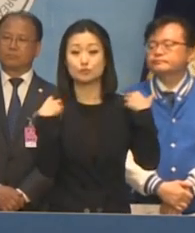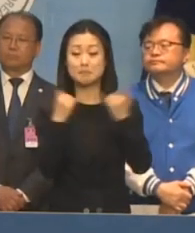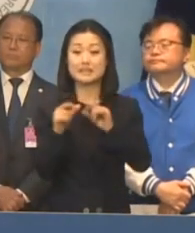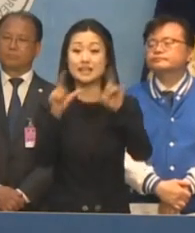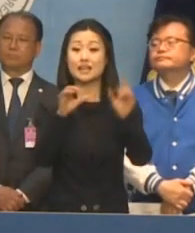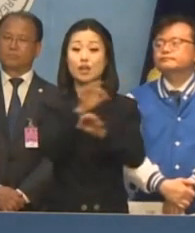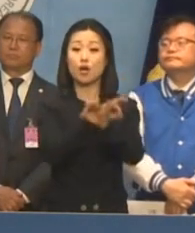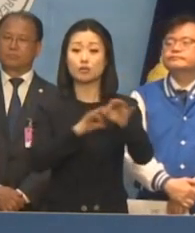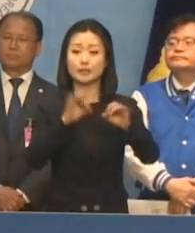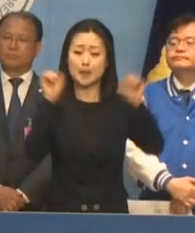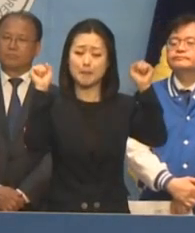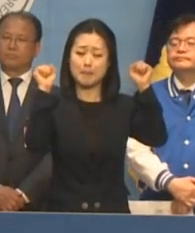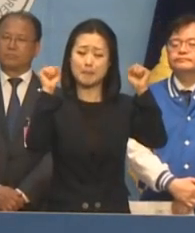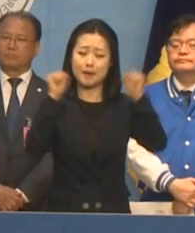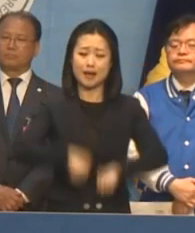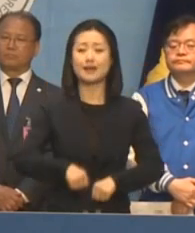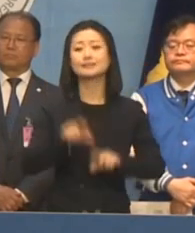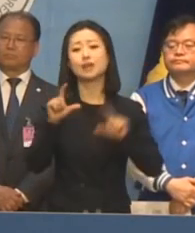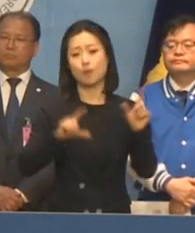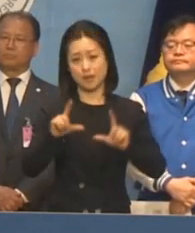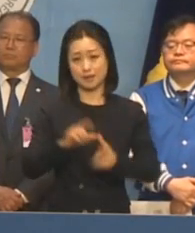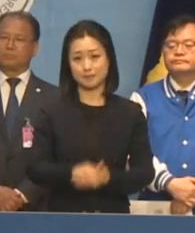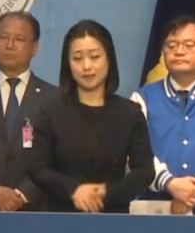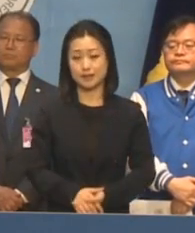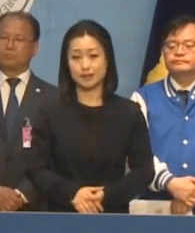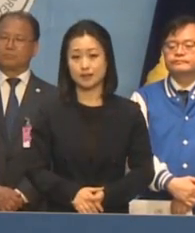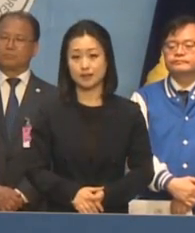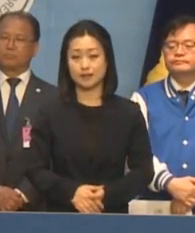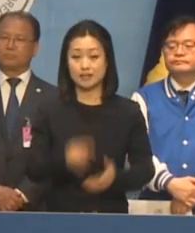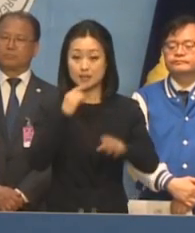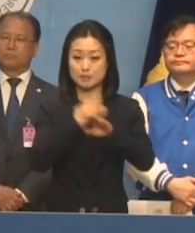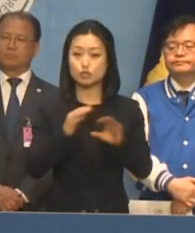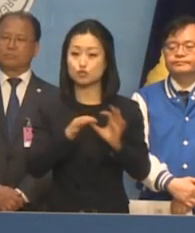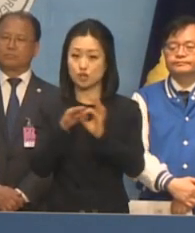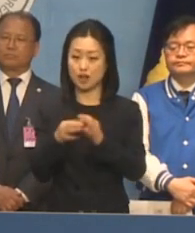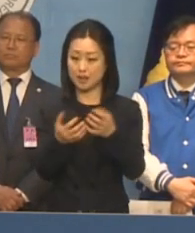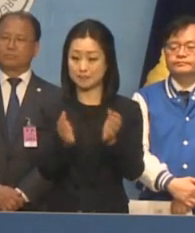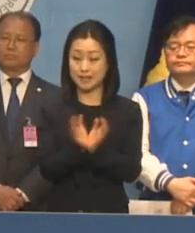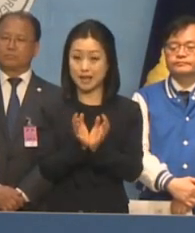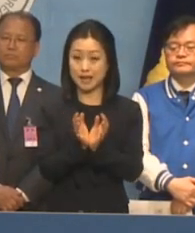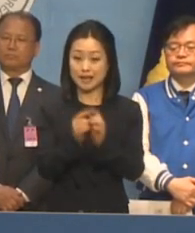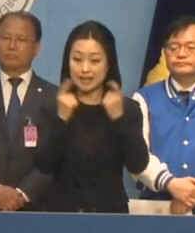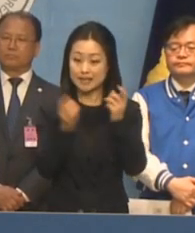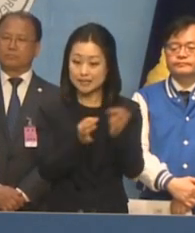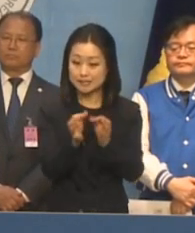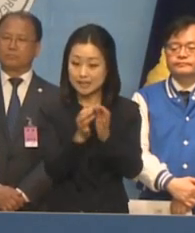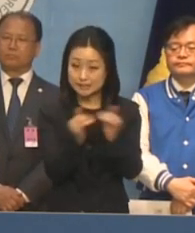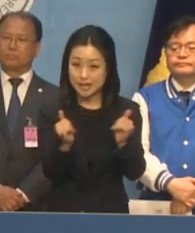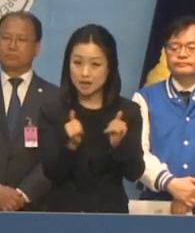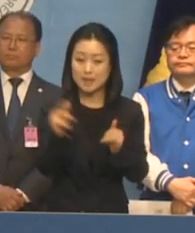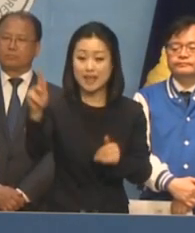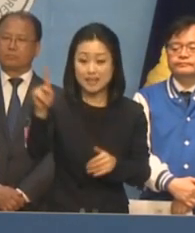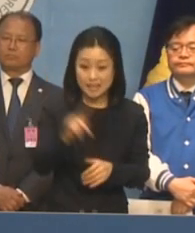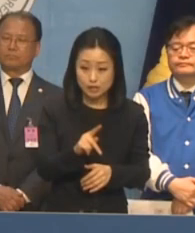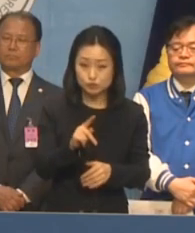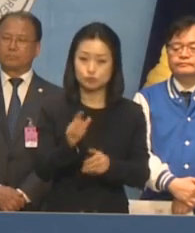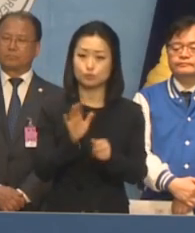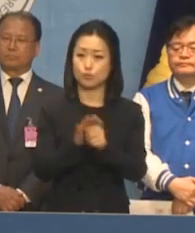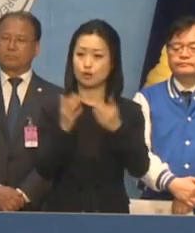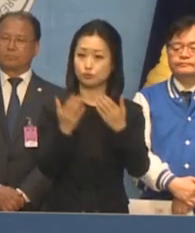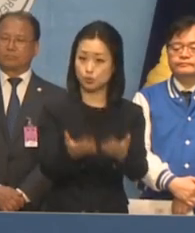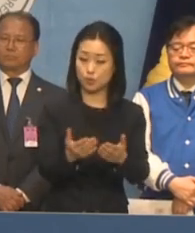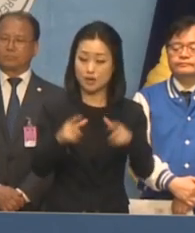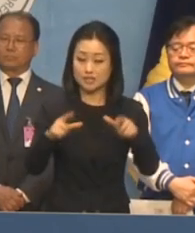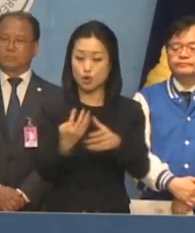경쟁은 파탄 지경에 이르렀습니다 더불어민주 합은 소상공인 자영업자의 대출 장벽을 낮추고